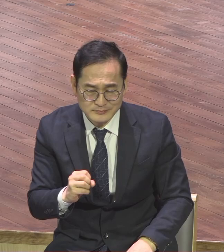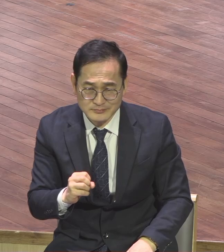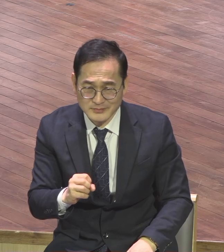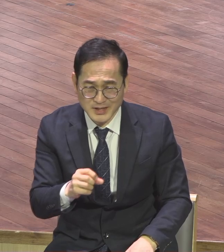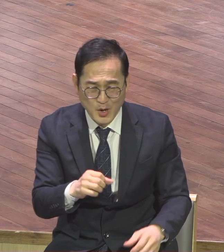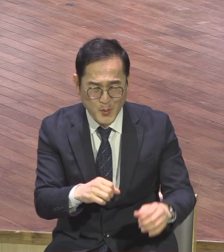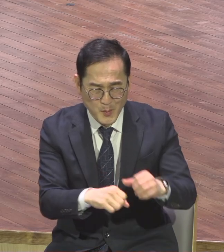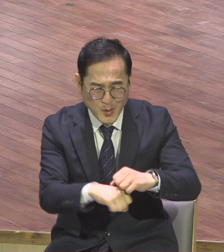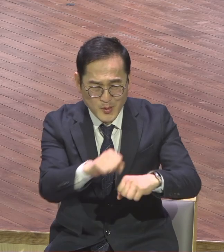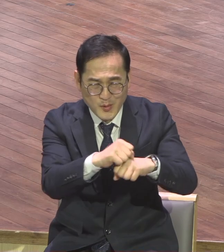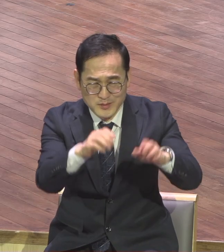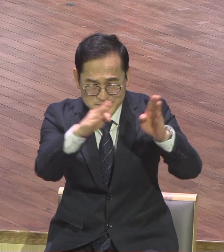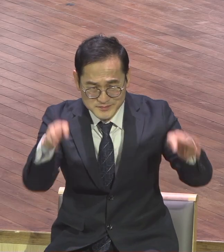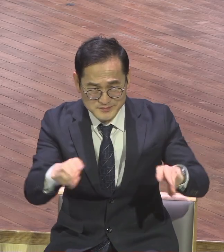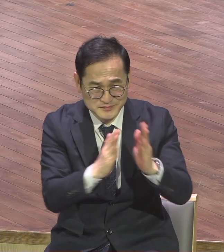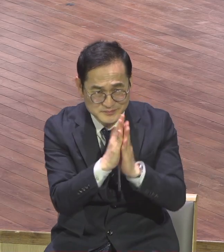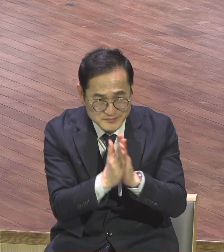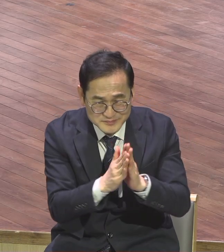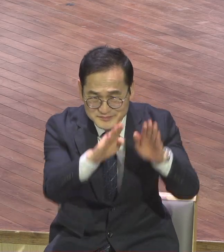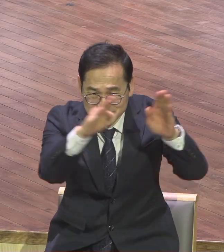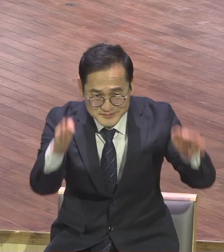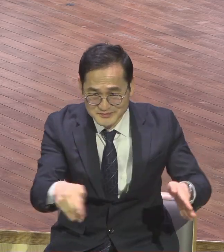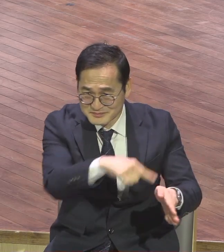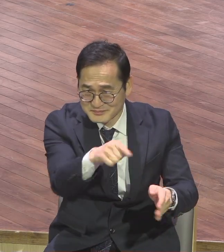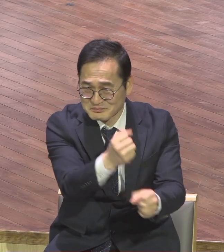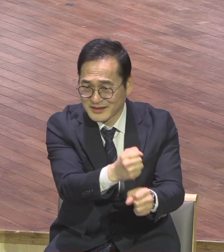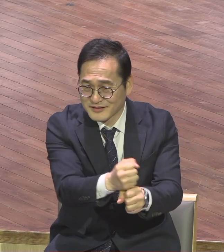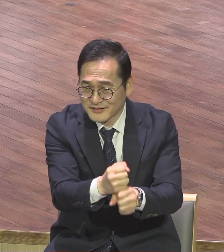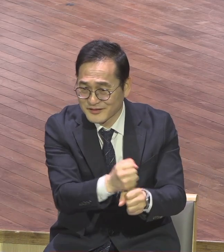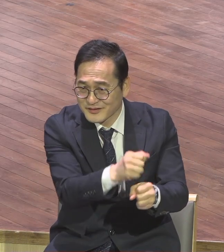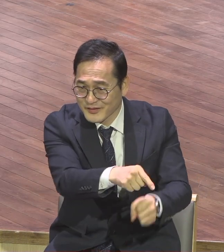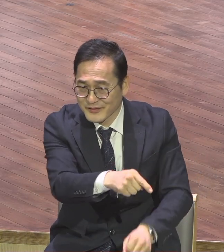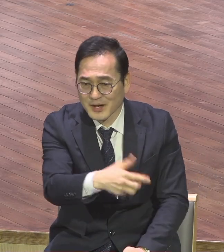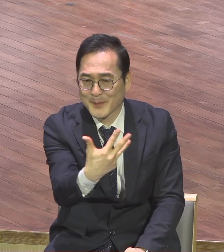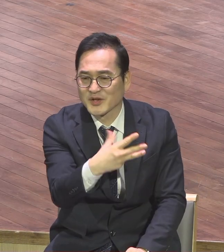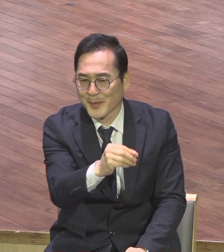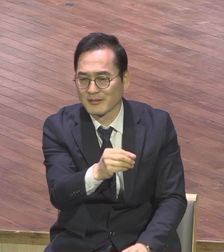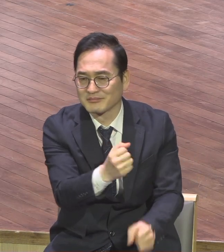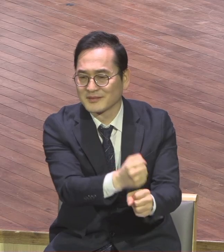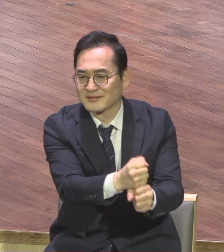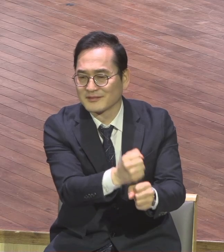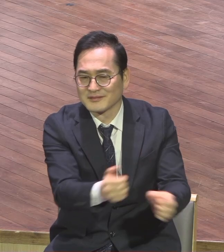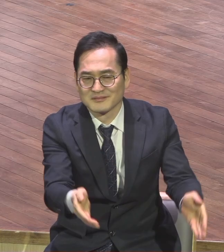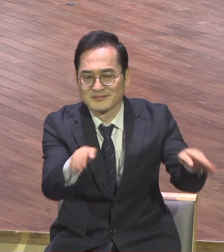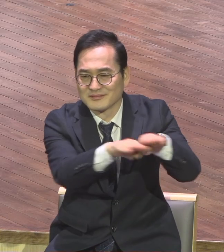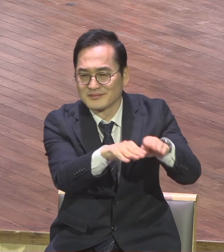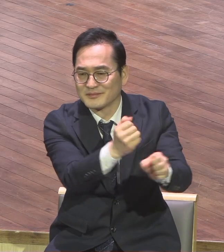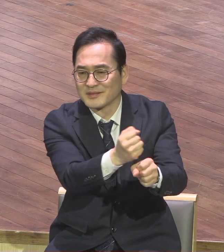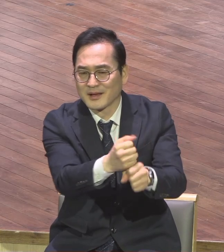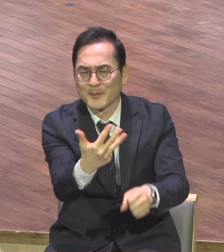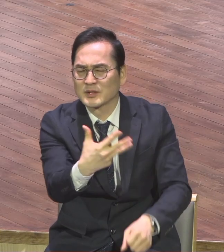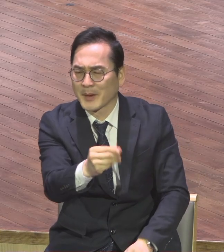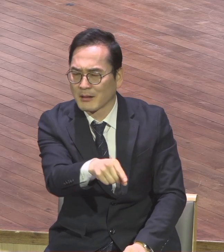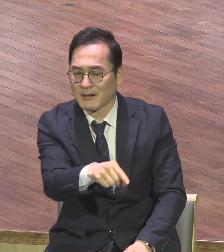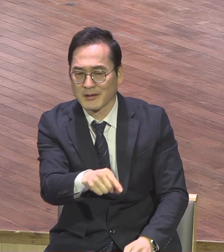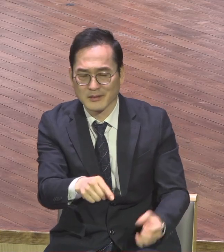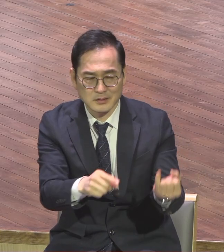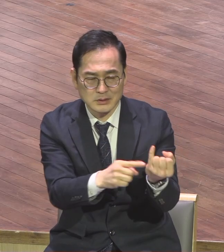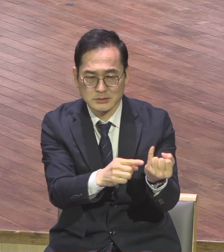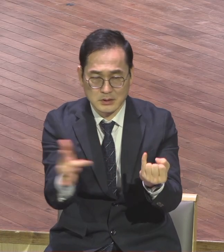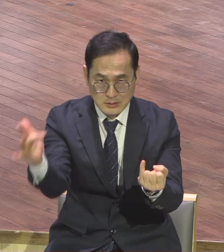깨버리고 오늘 2부에 지금 무속 전문교회에서 간증하고 있고